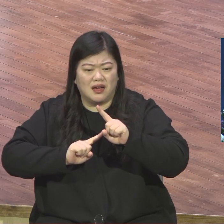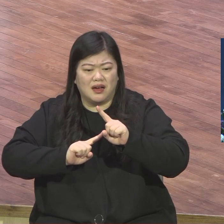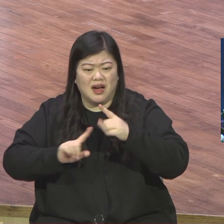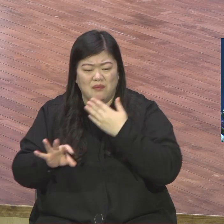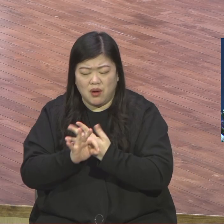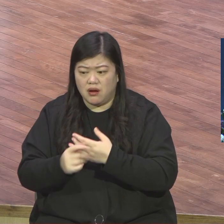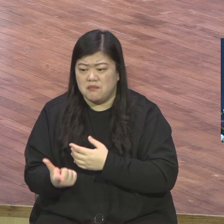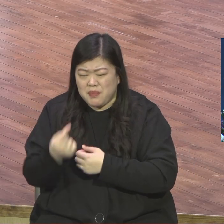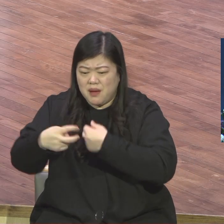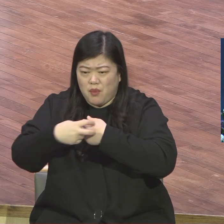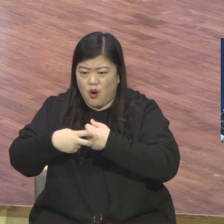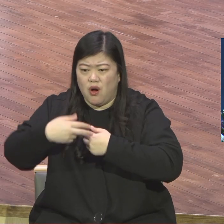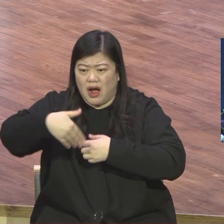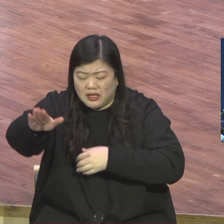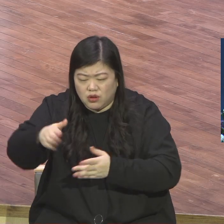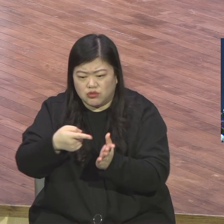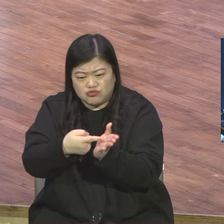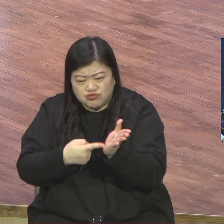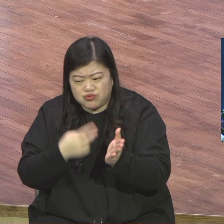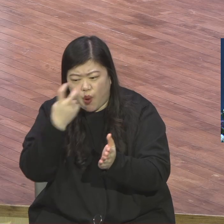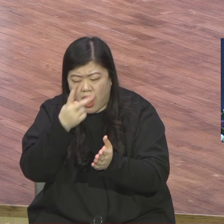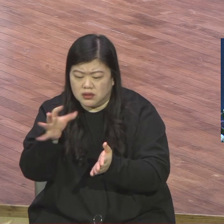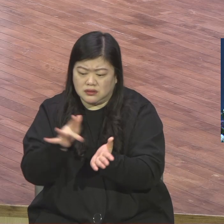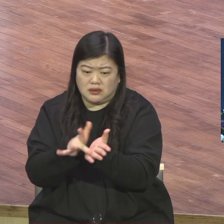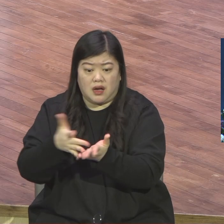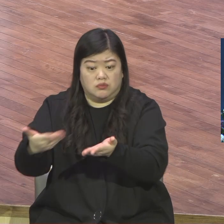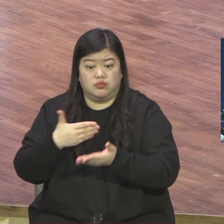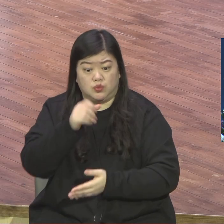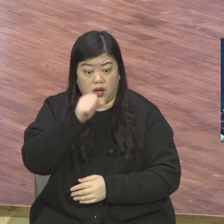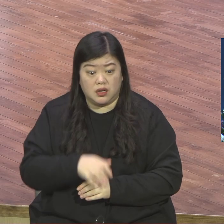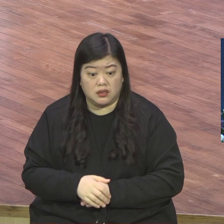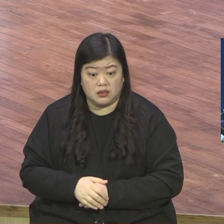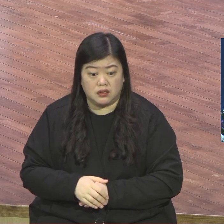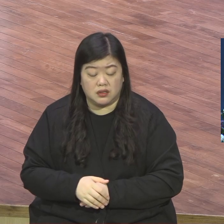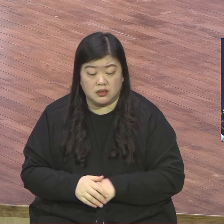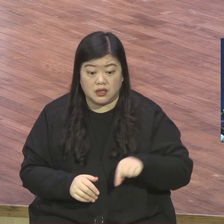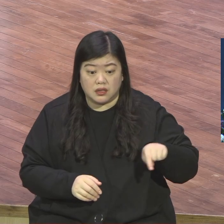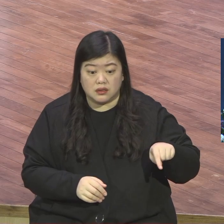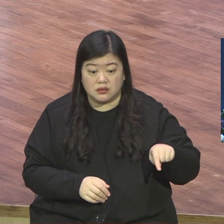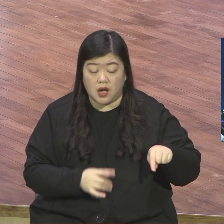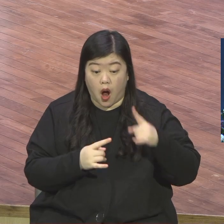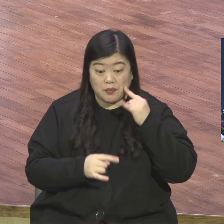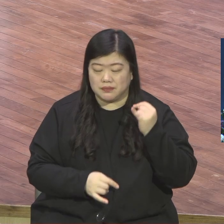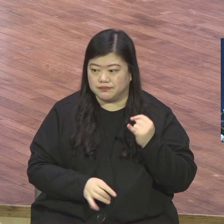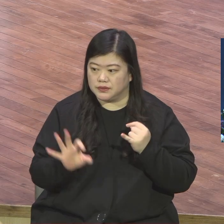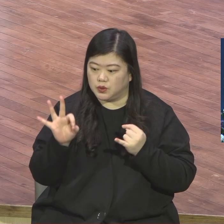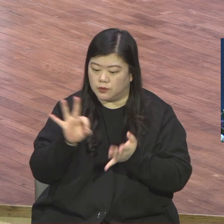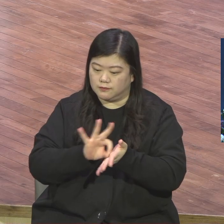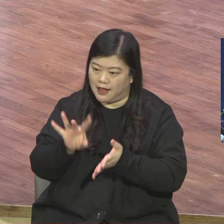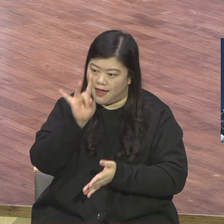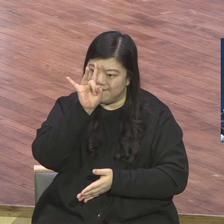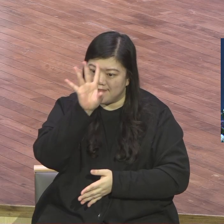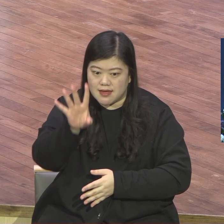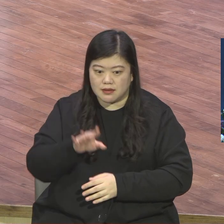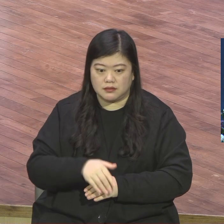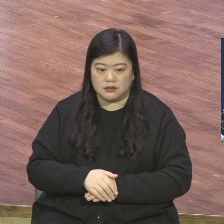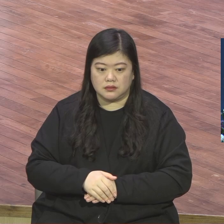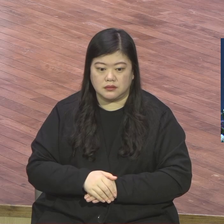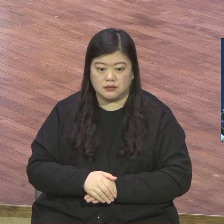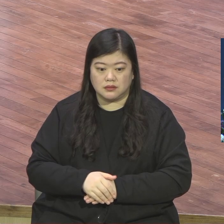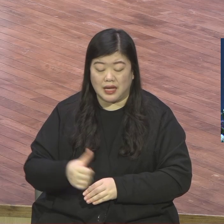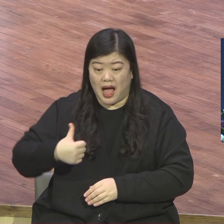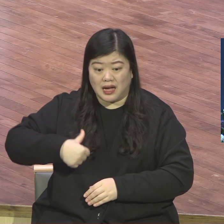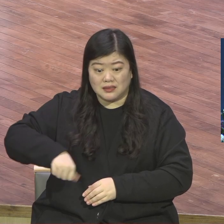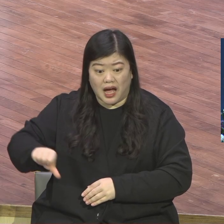병원만 찾아다니다가 결국은 이 아이의 다리에 파상풍이 와가지고 다리를 절단해가